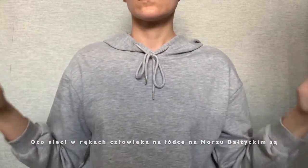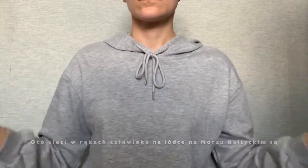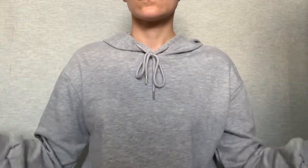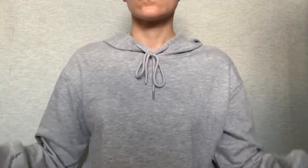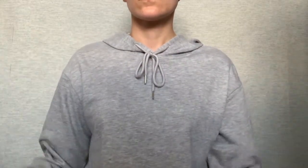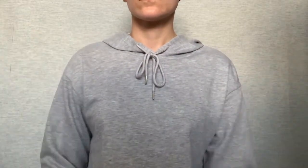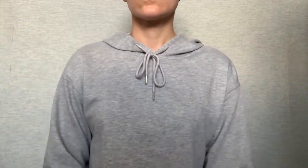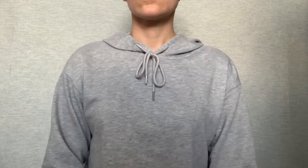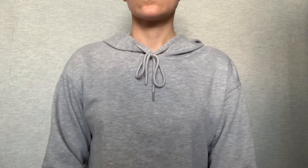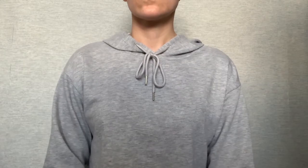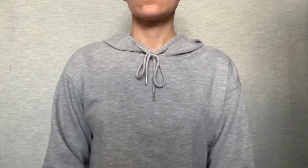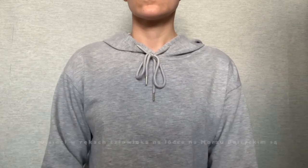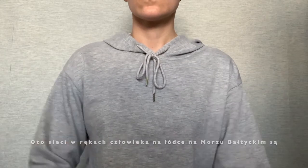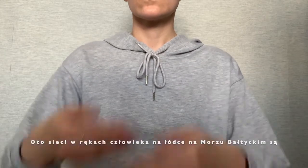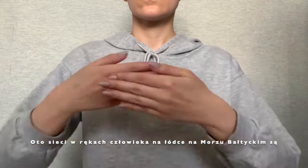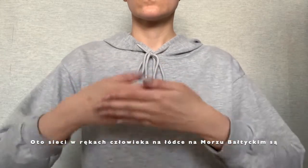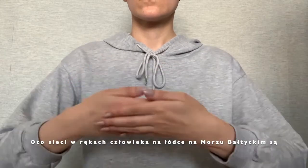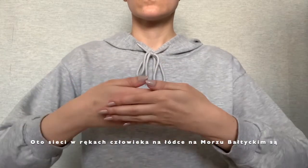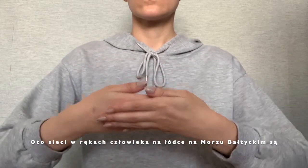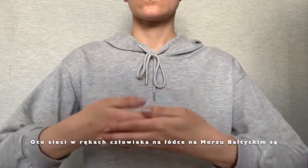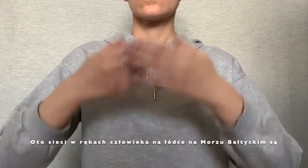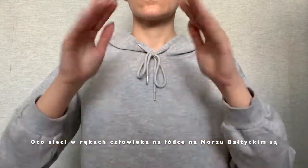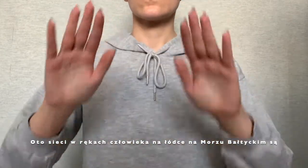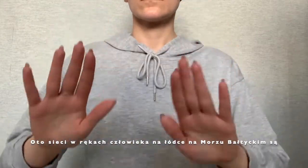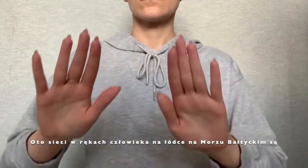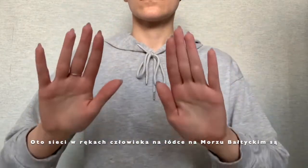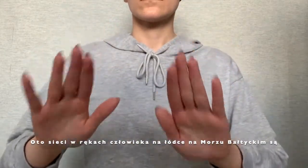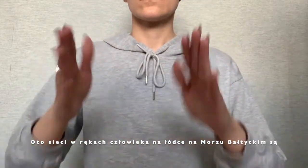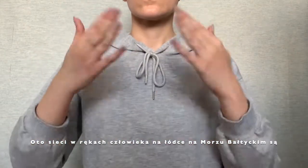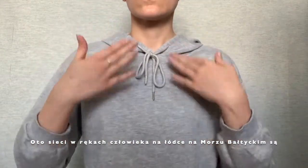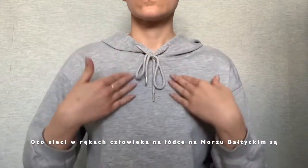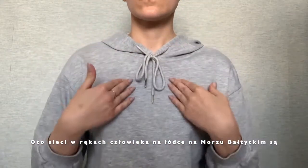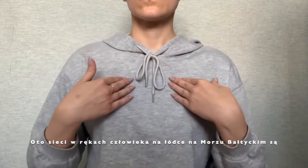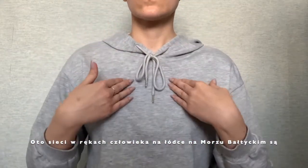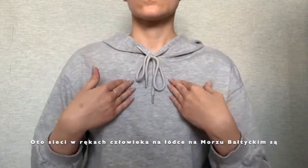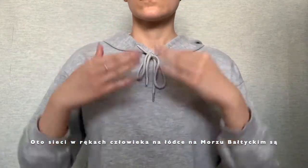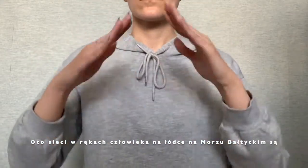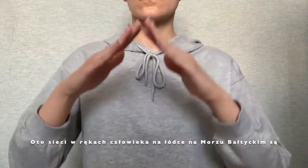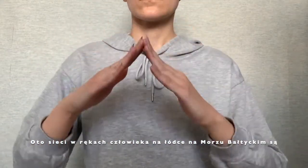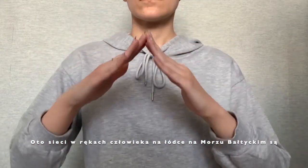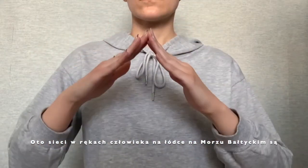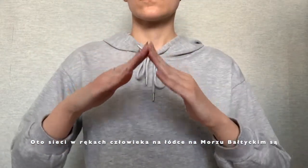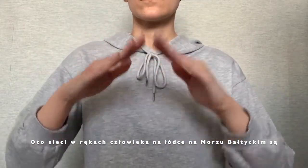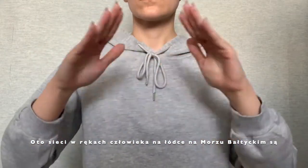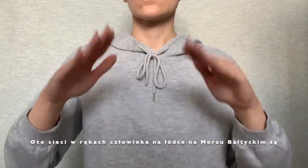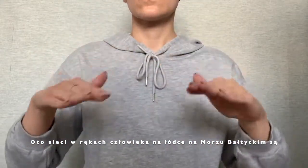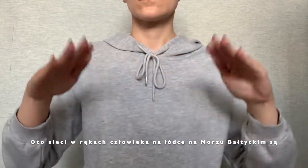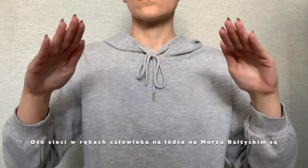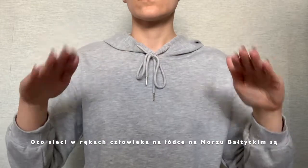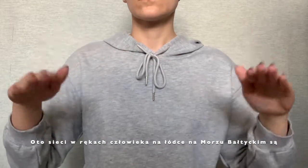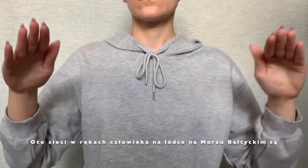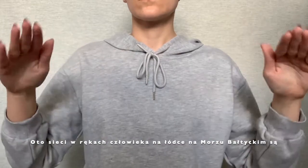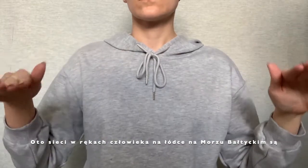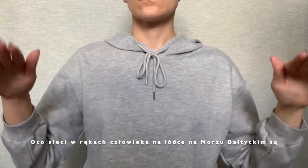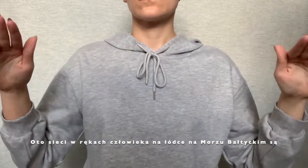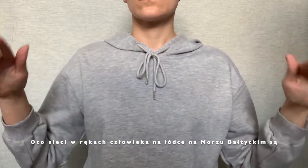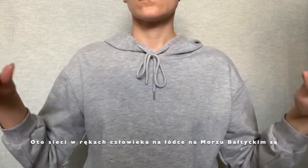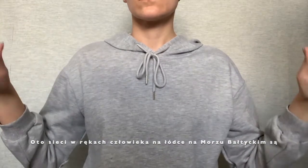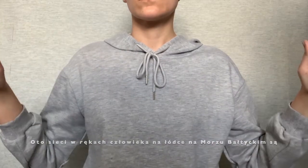są. Oto sieci w rękach człowieka na łódce na Morzu Bałtyckim